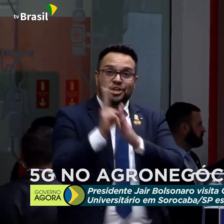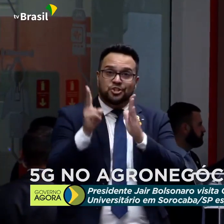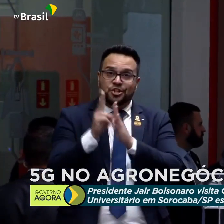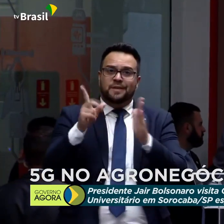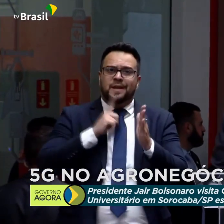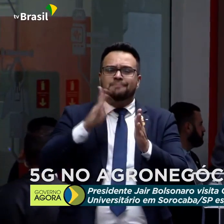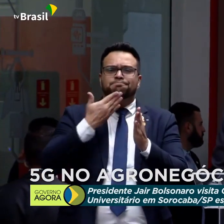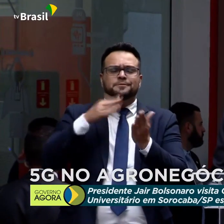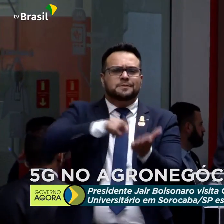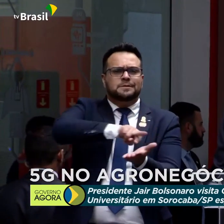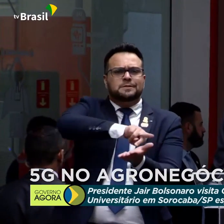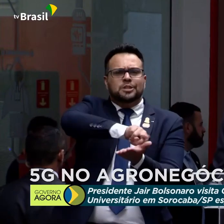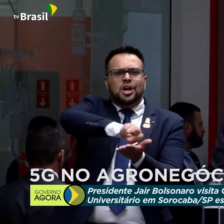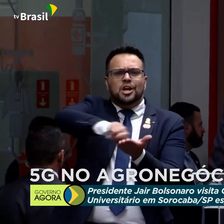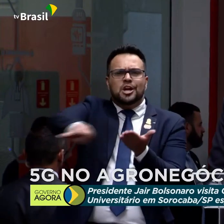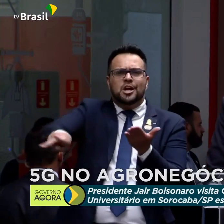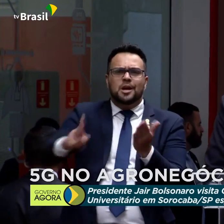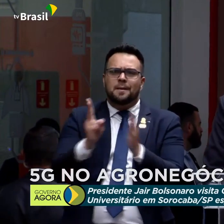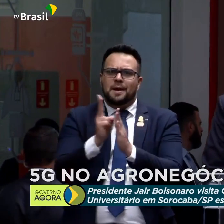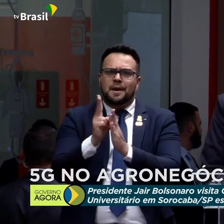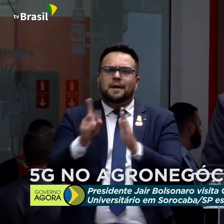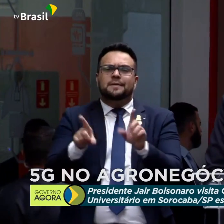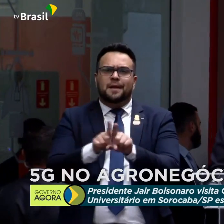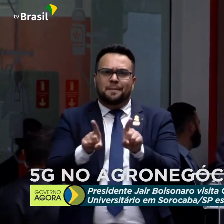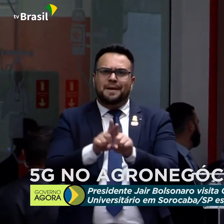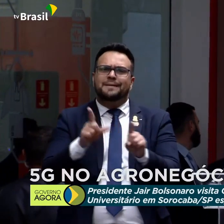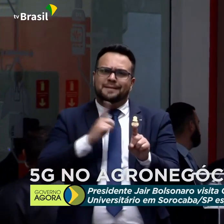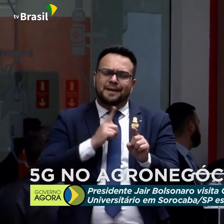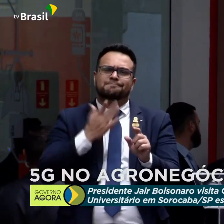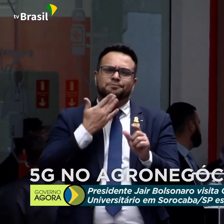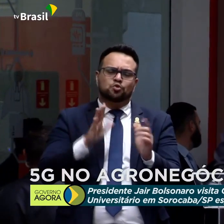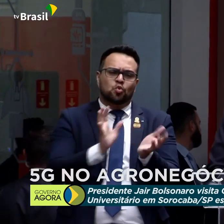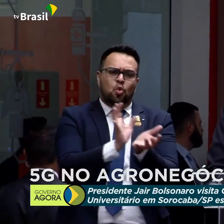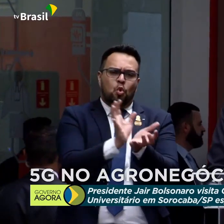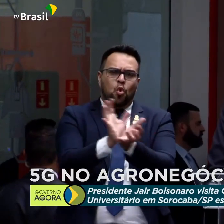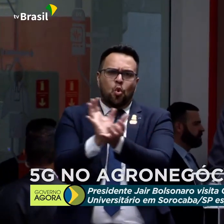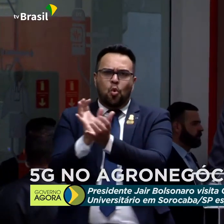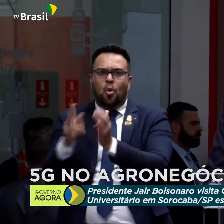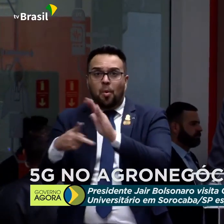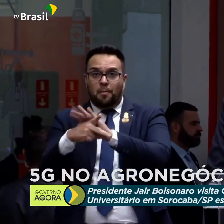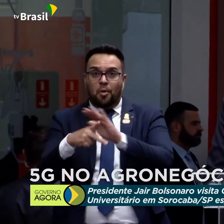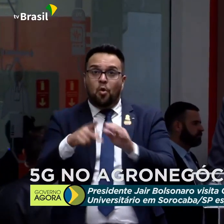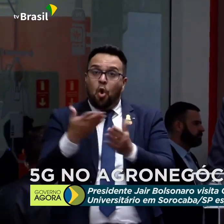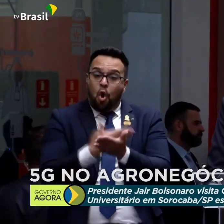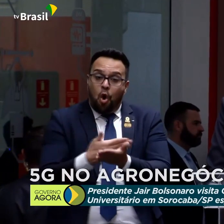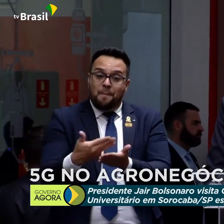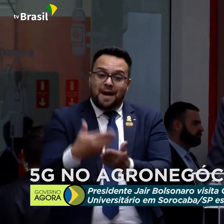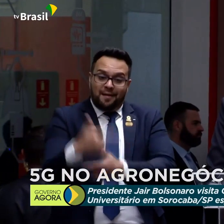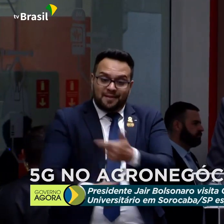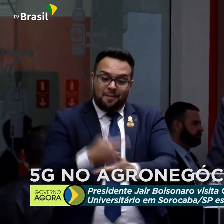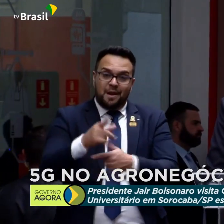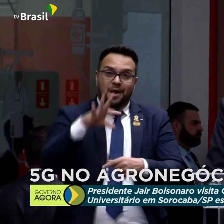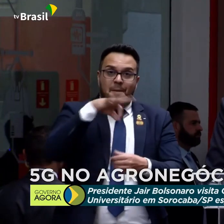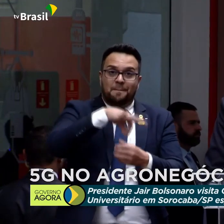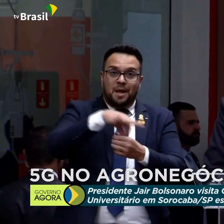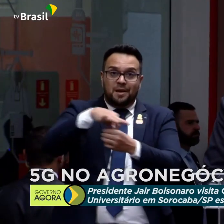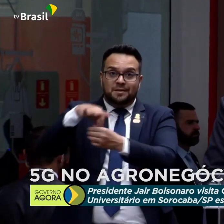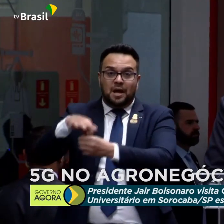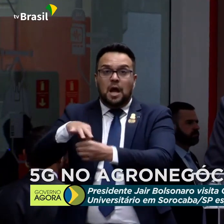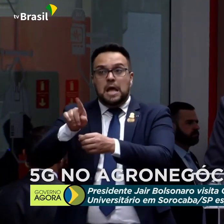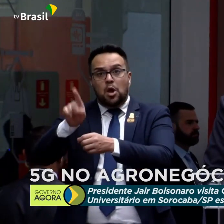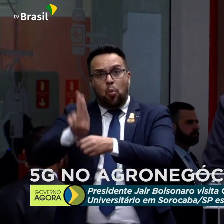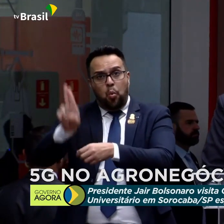os Caiapós, também começam os Yanomamis e os tucanos a plantar, a usar o seu